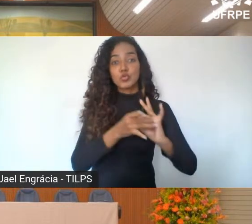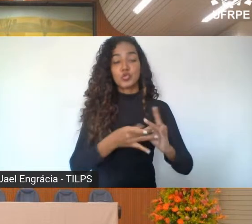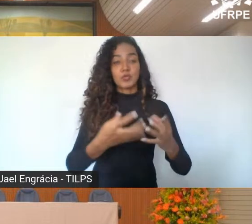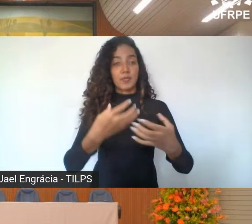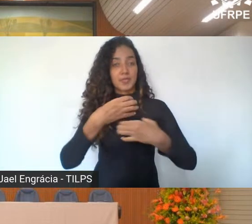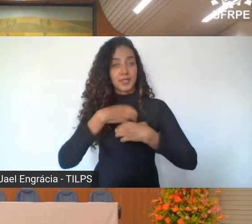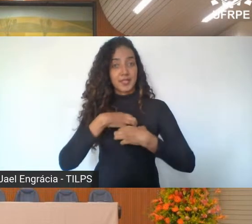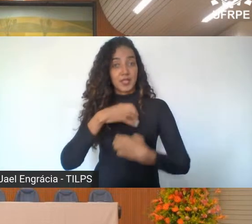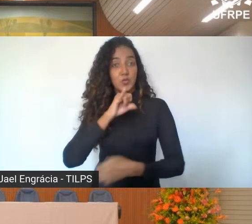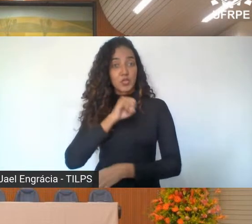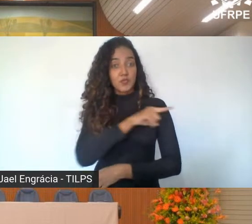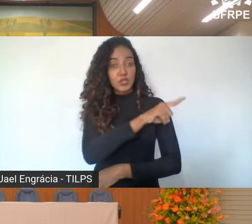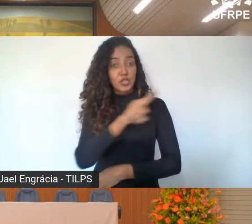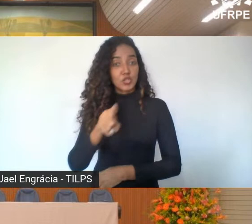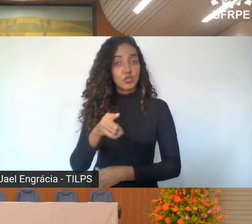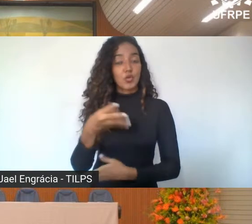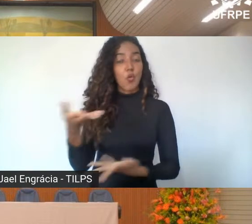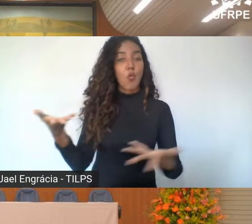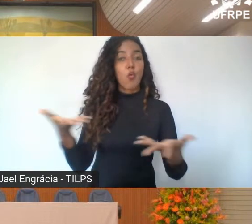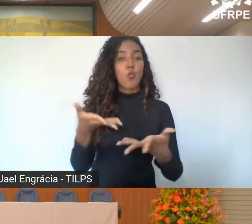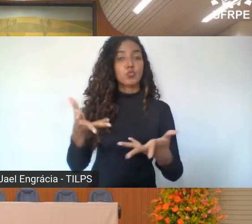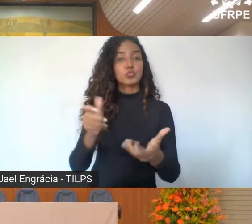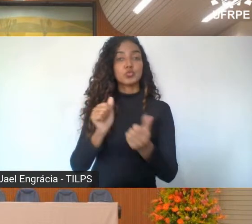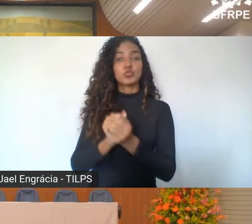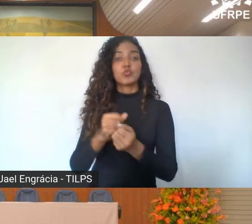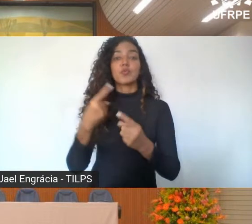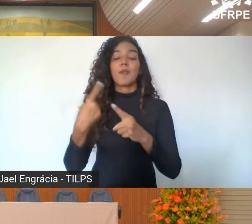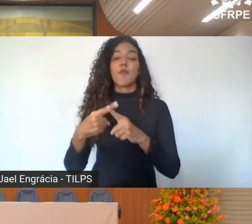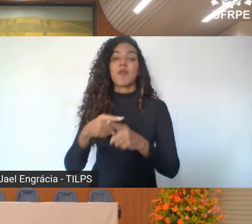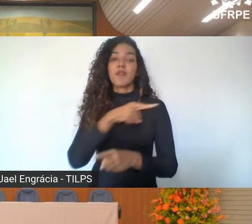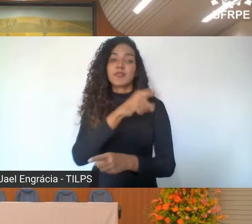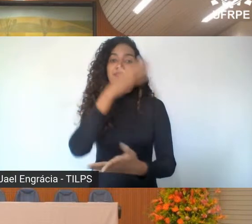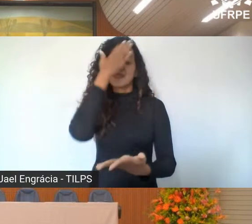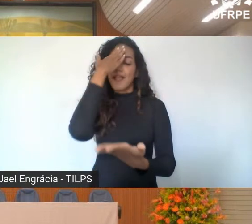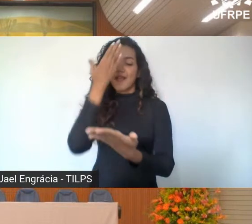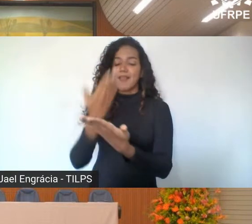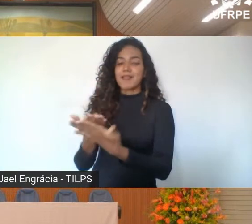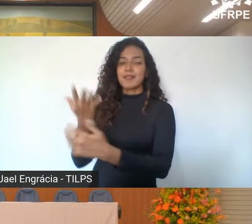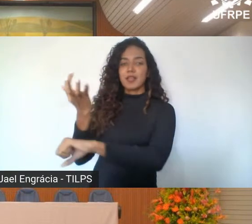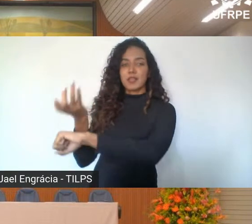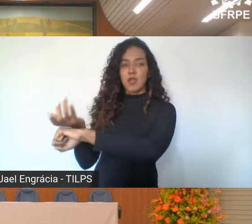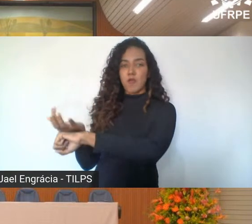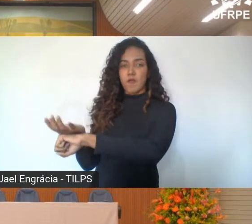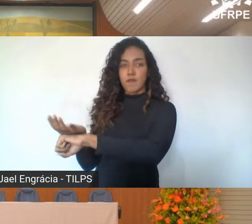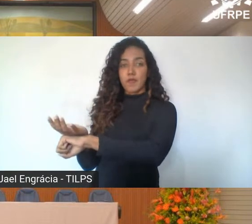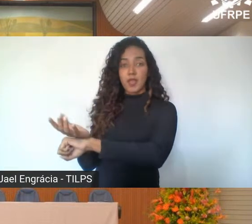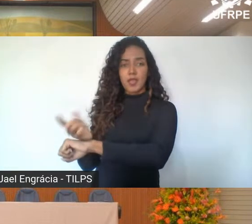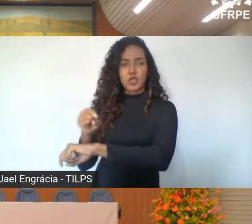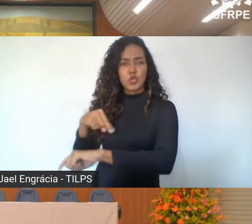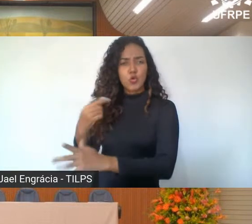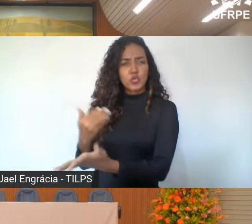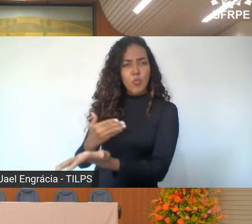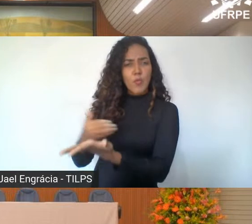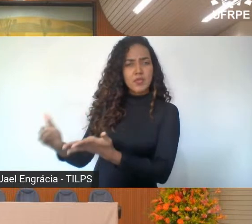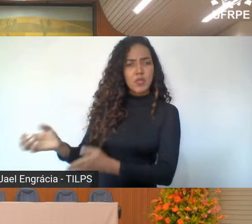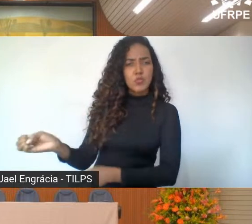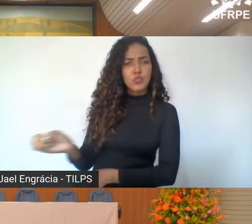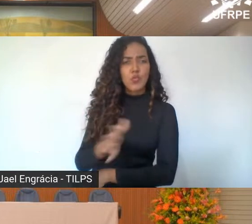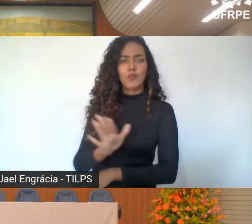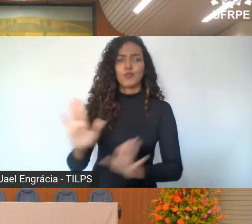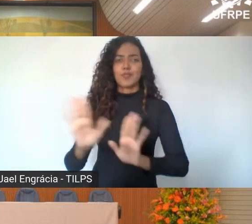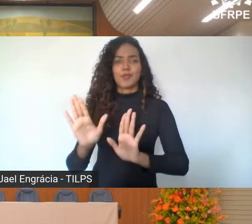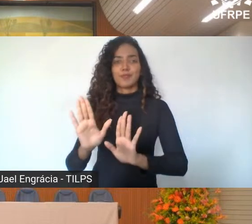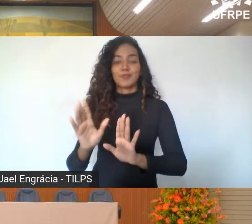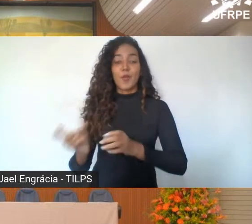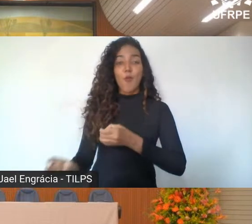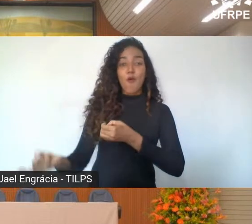confiam na UFRPE. Nós não estamos iniciando um semestre novo, nós estamos retomando 2020.1.